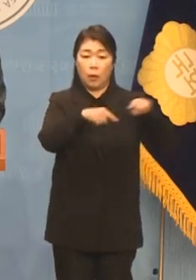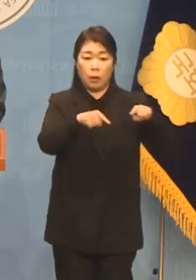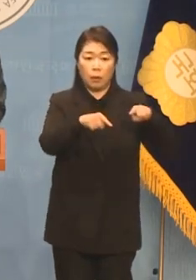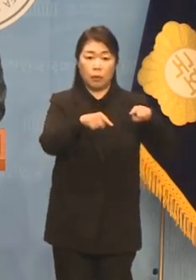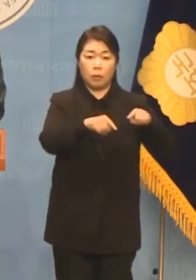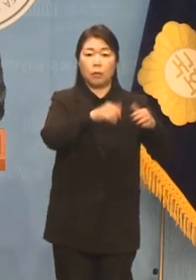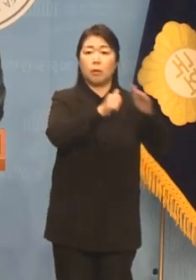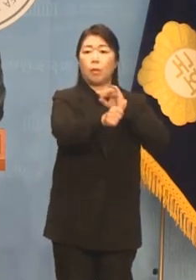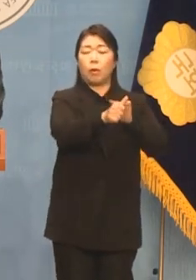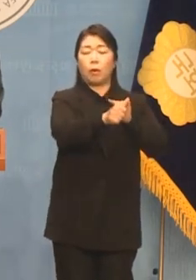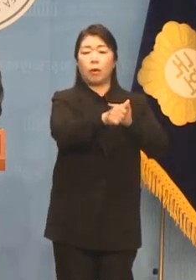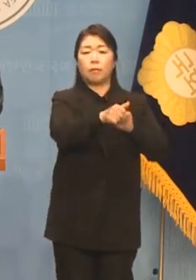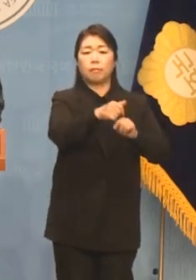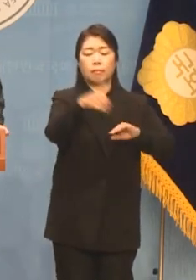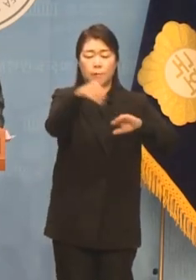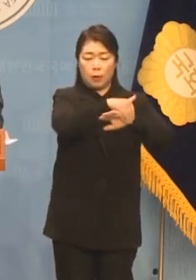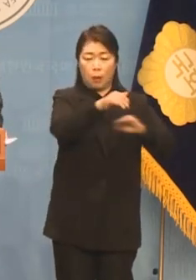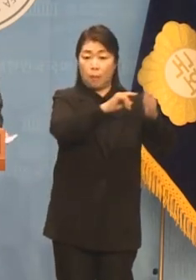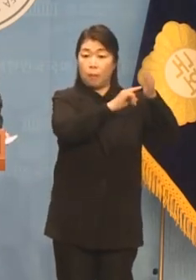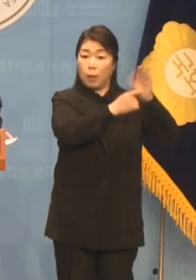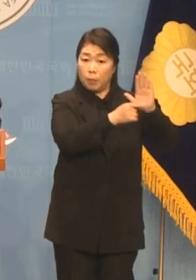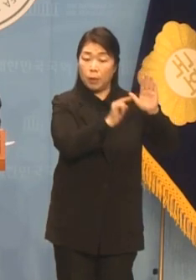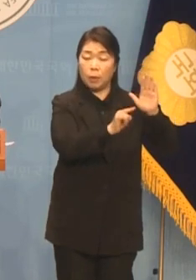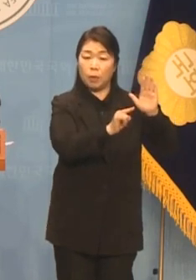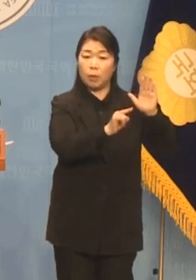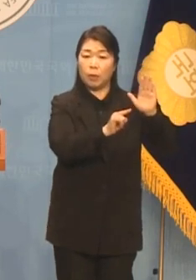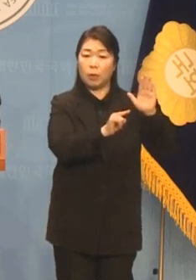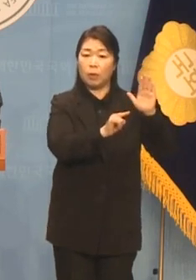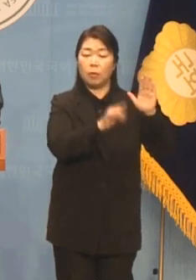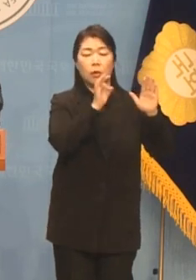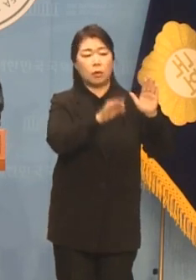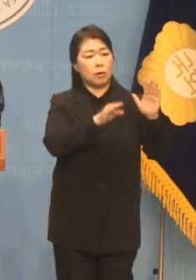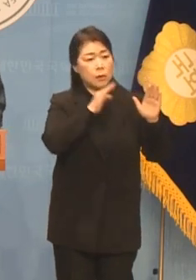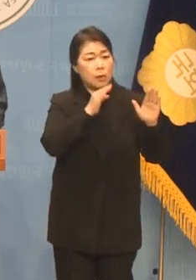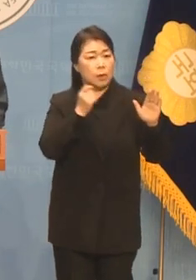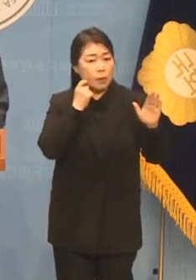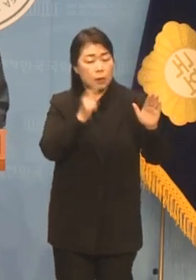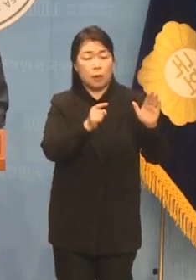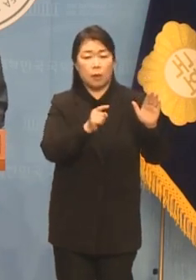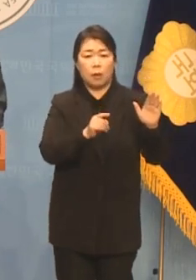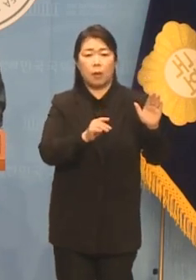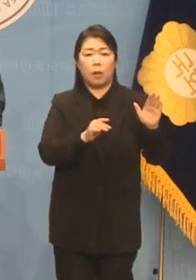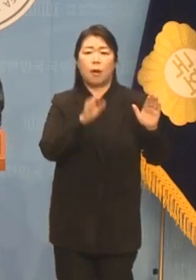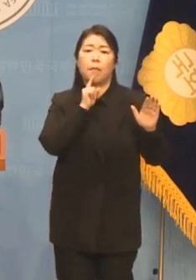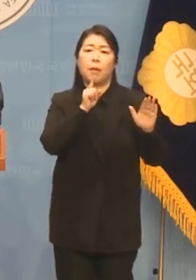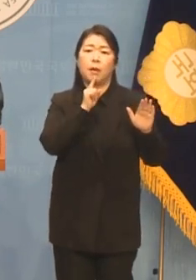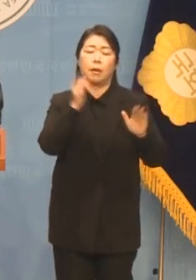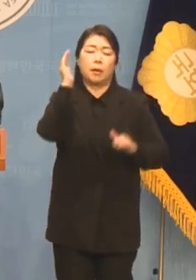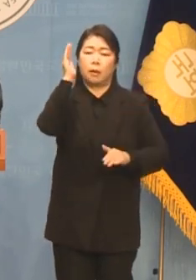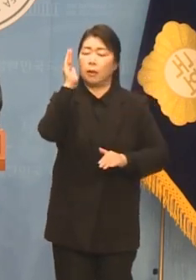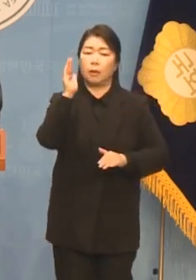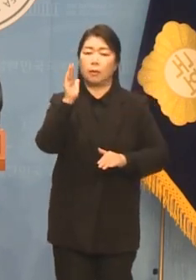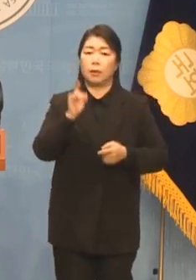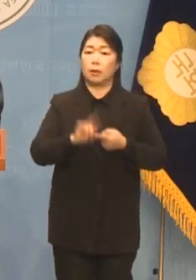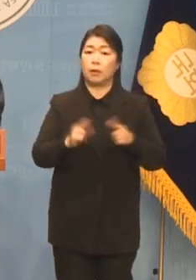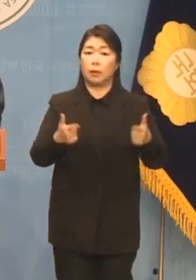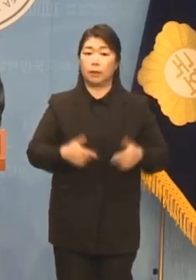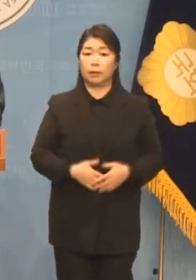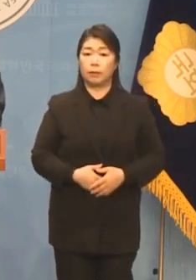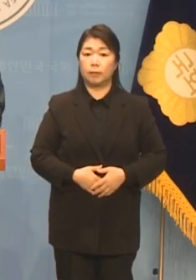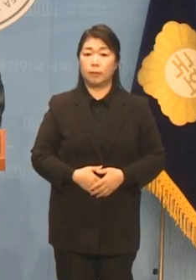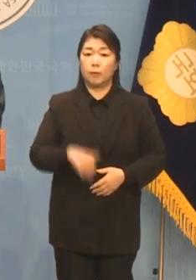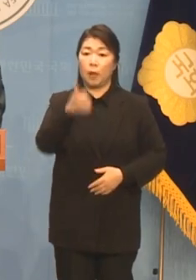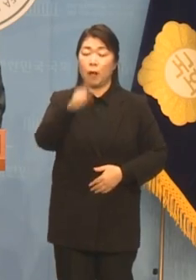두고 진정성 운운을 하는 것은 어쩐지 어색합니다 한동훈